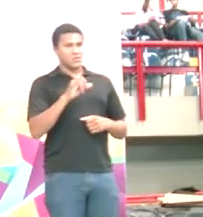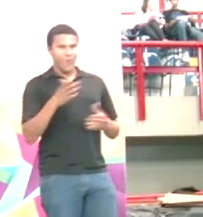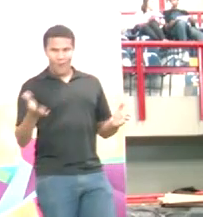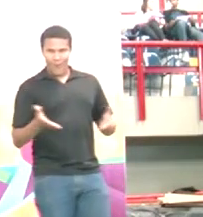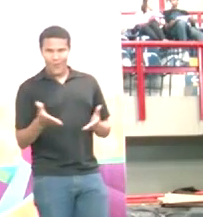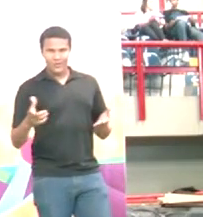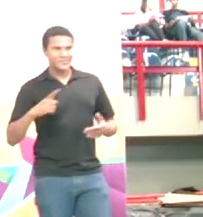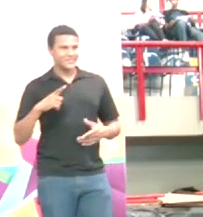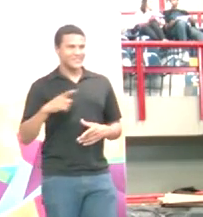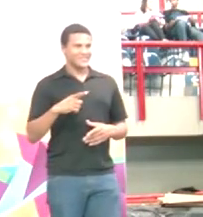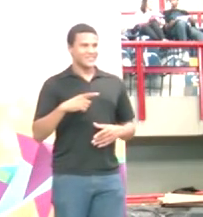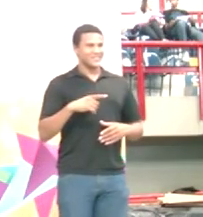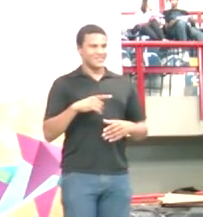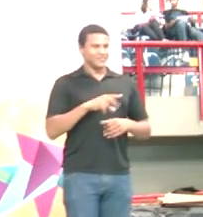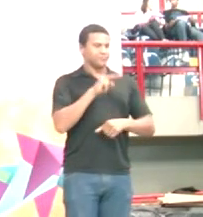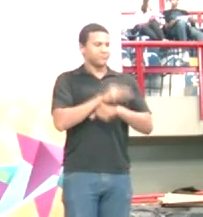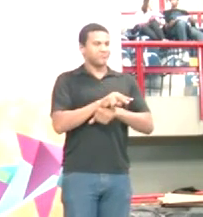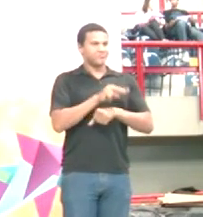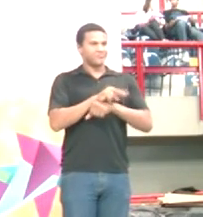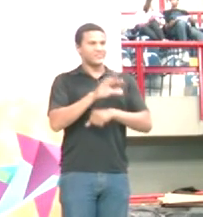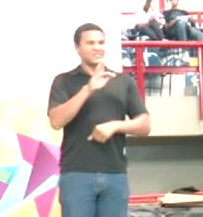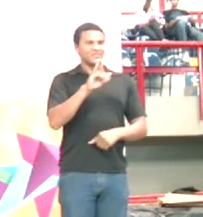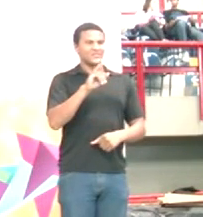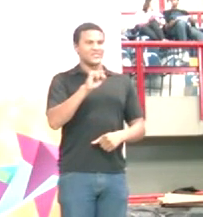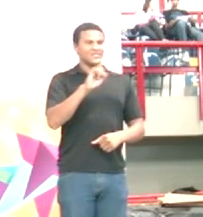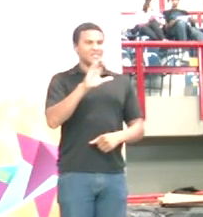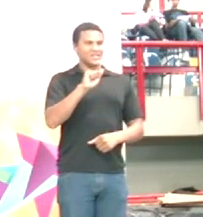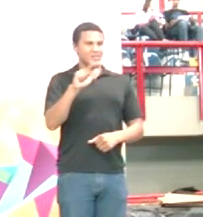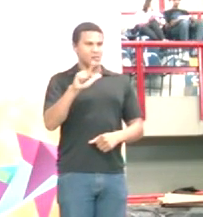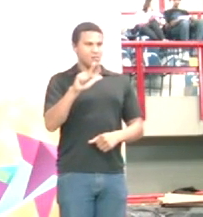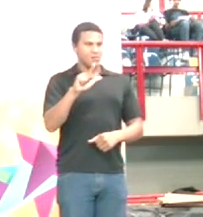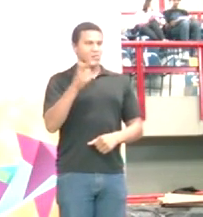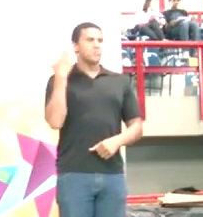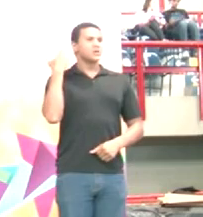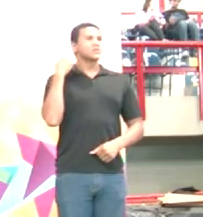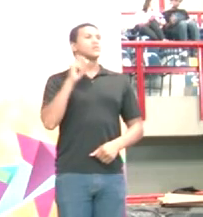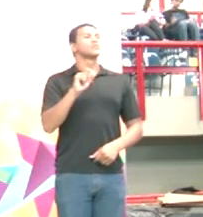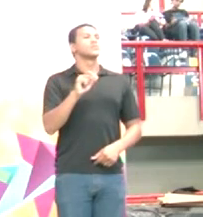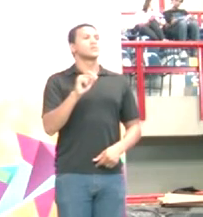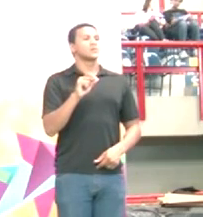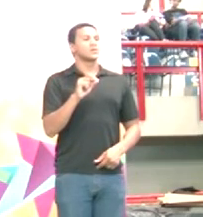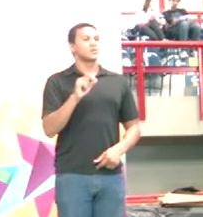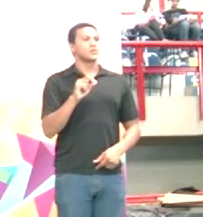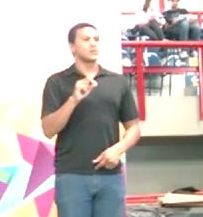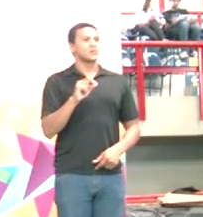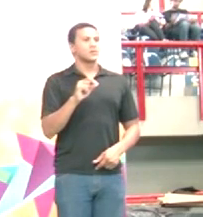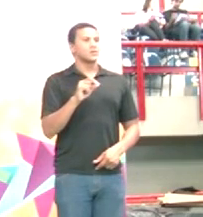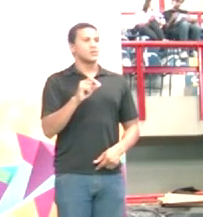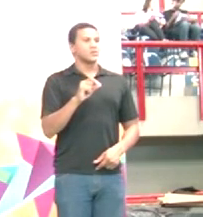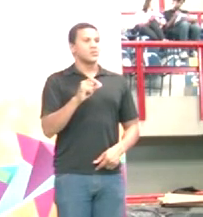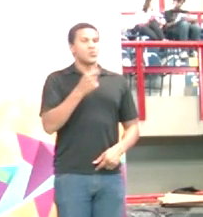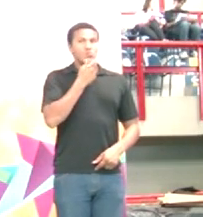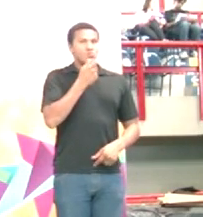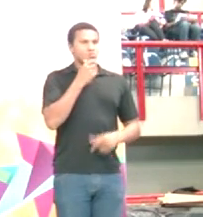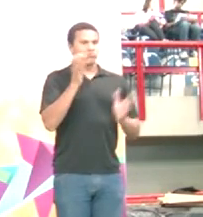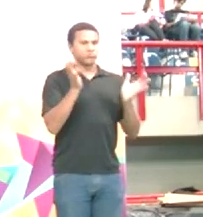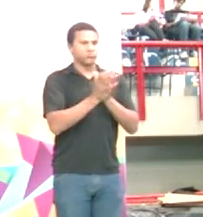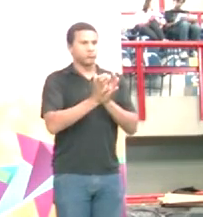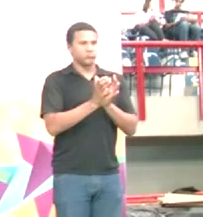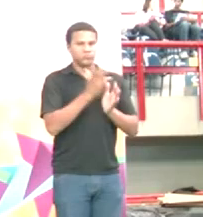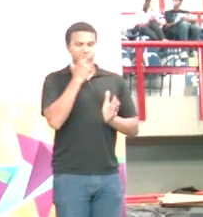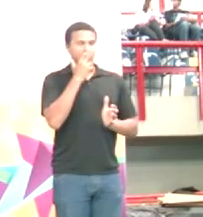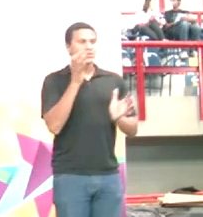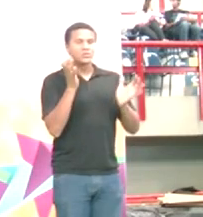né? Fiscais de urna, fiscais. Eram jagunços. Que algum coronel mandava